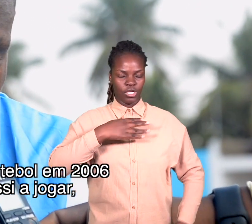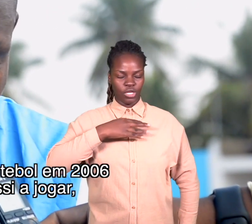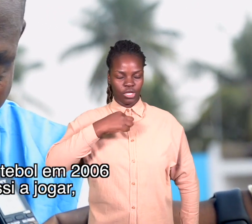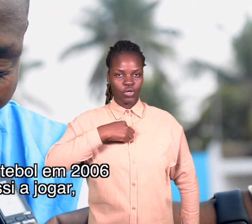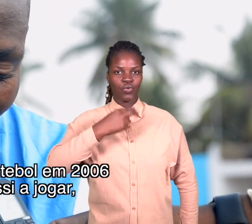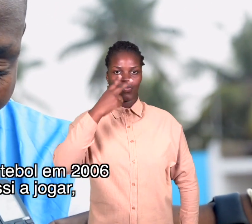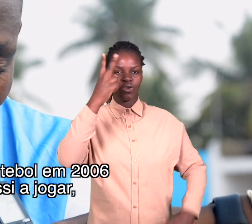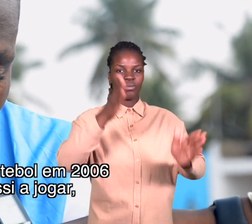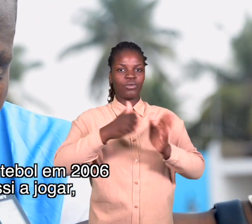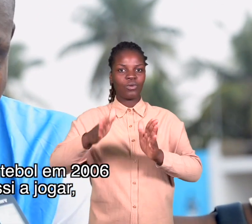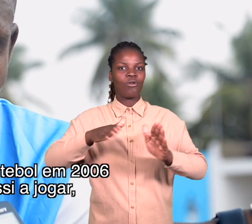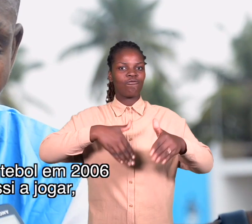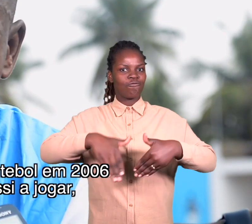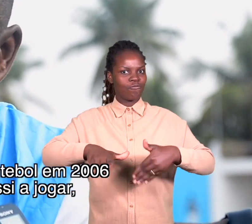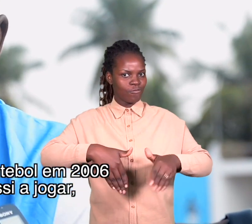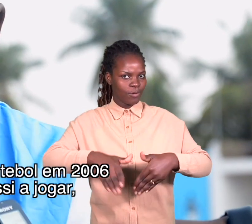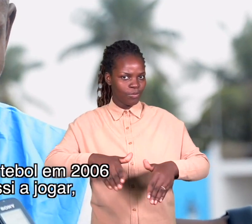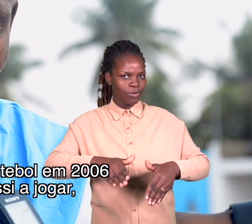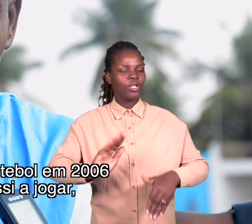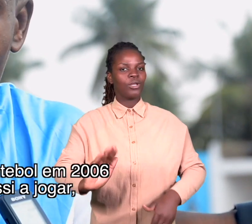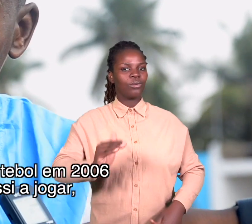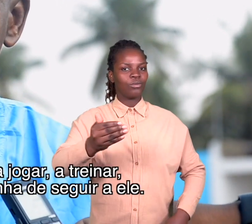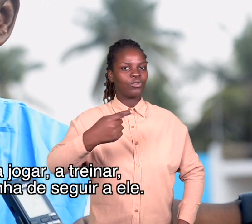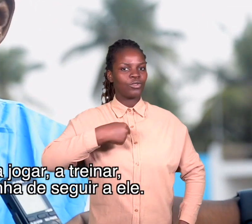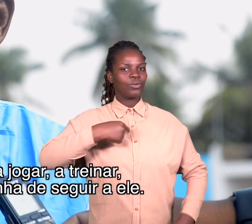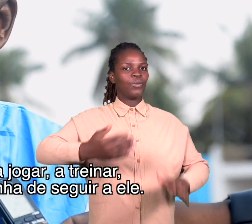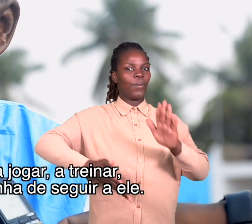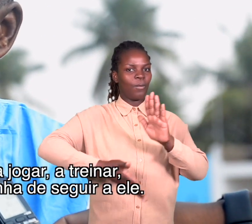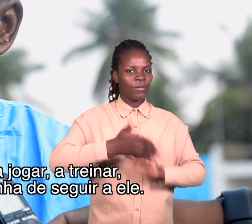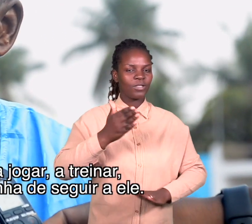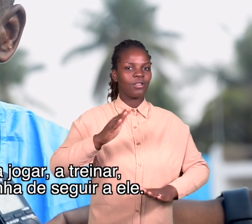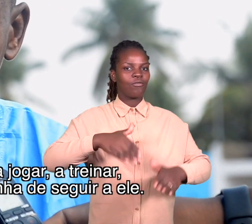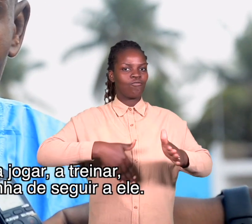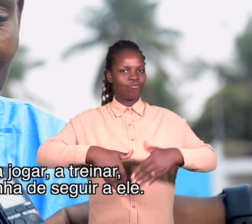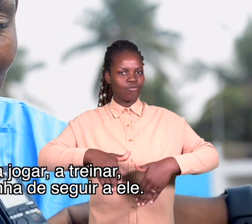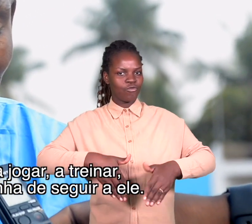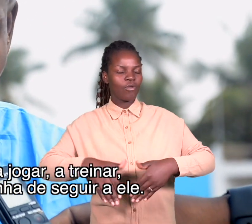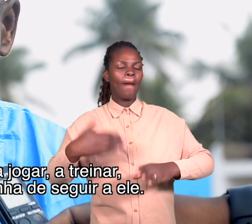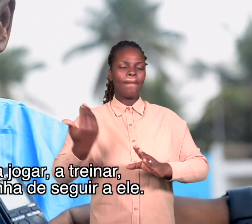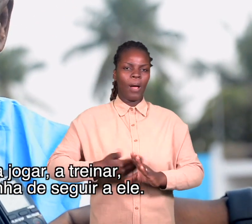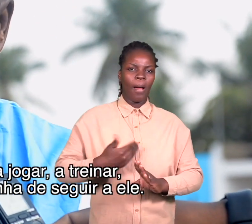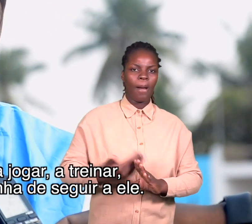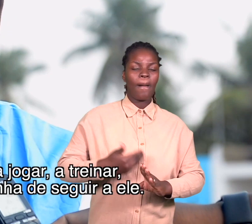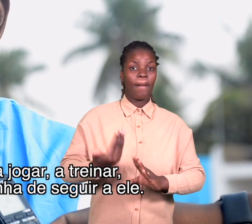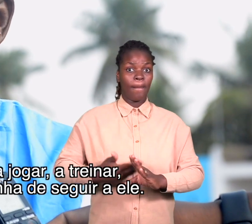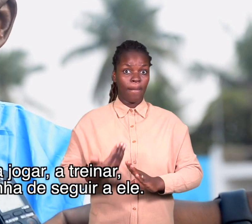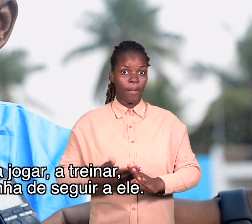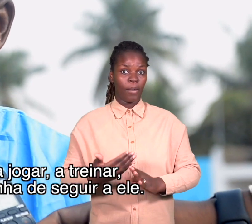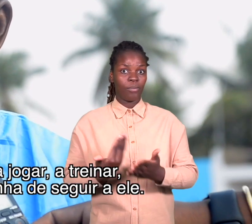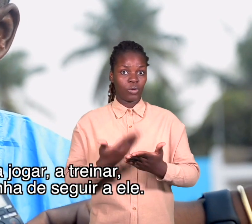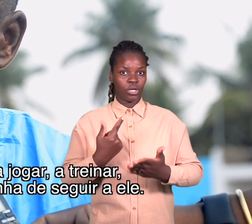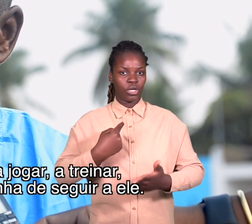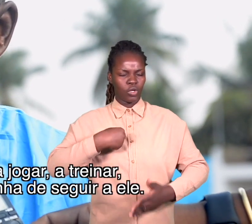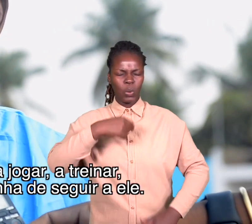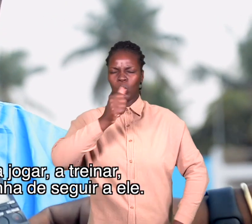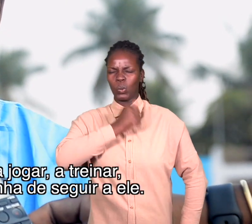2006, quando eu vi Lionel Messi jogar. Foi por este caso que eu comecei a jogar já, comecei a